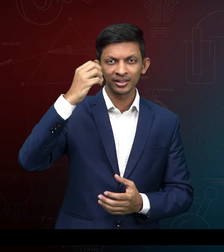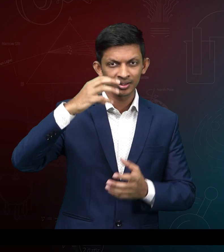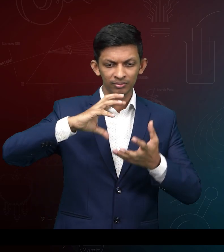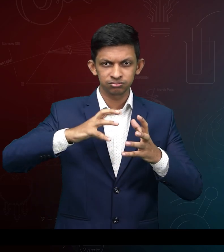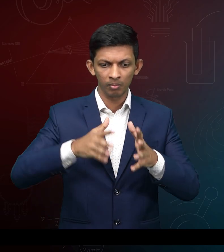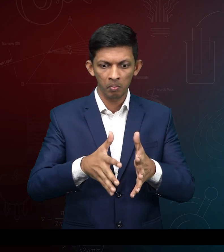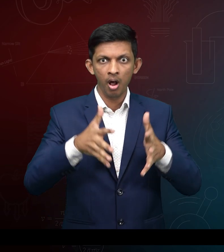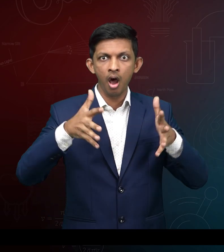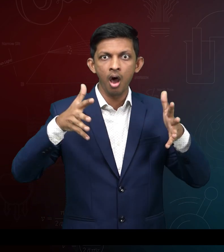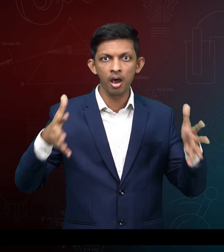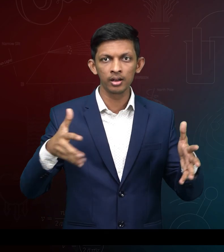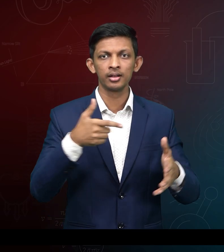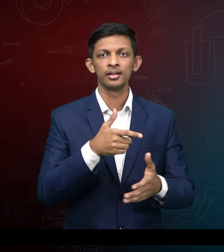इलेक्ट्रिक जनरेटर.